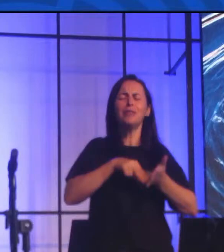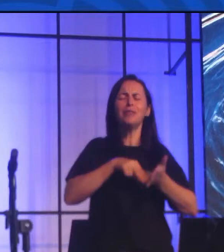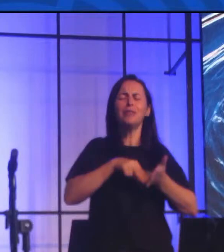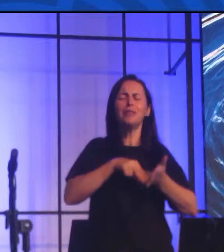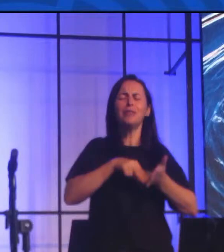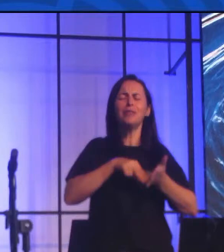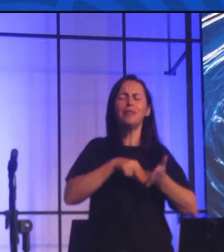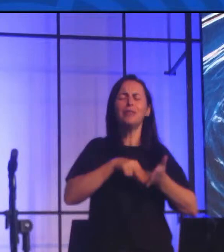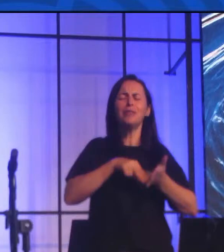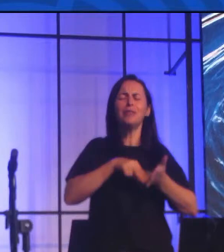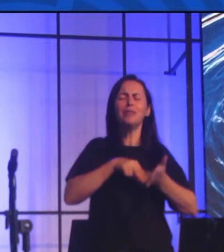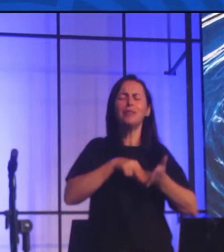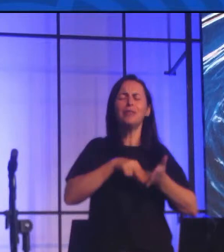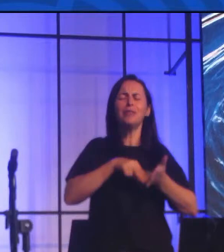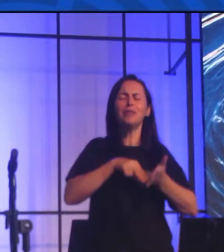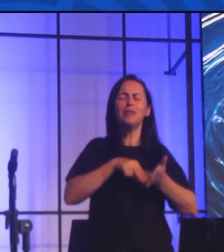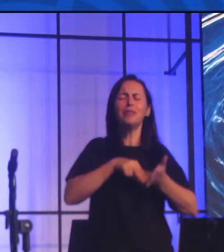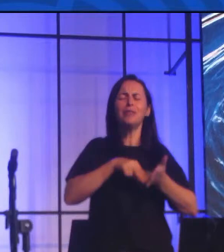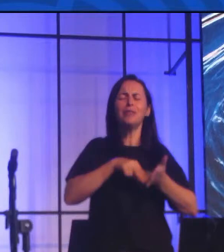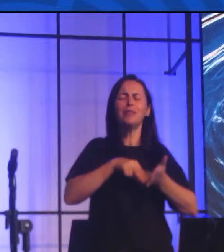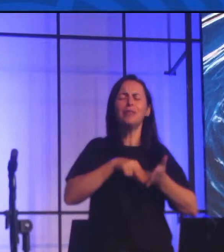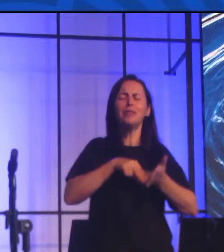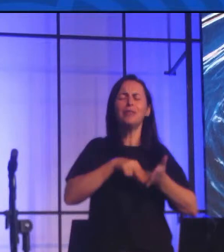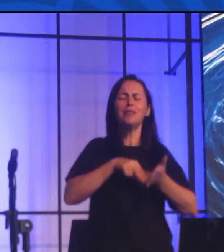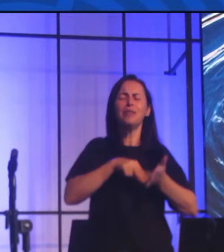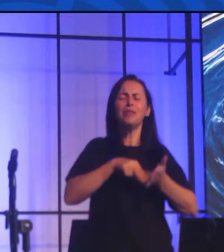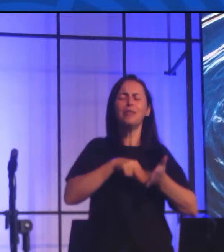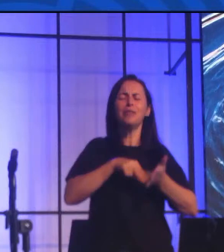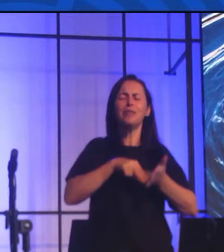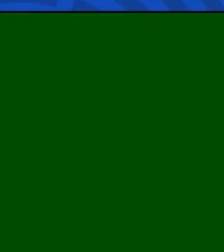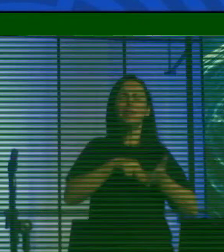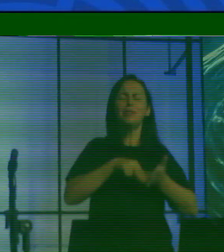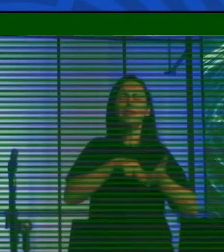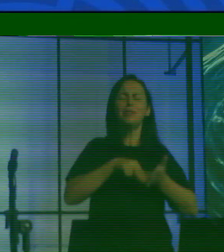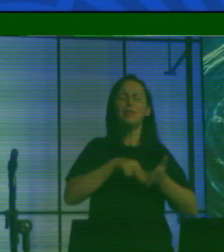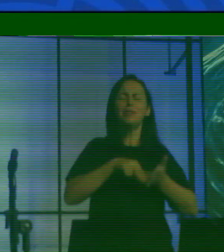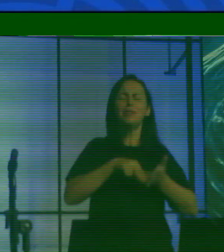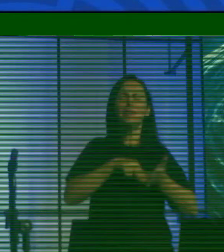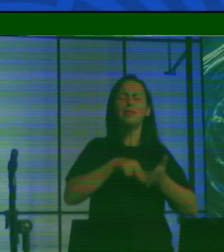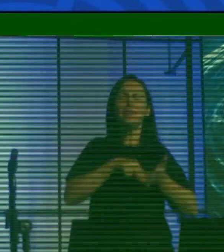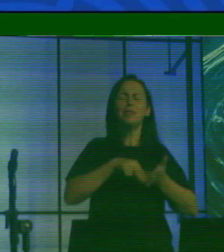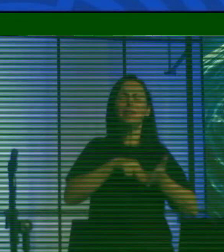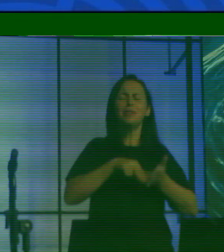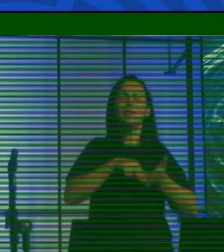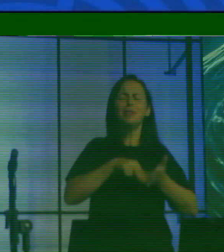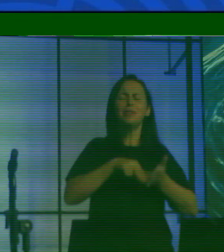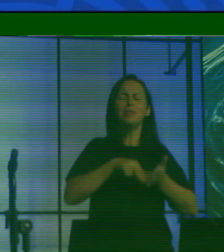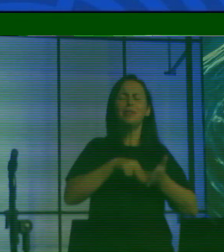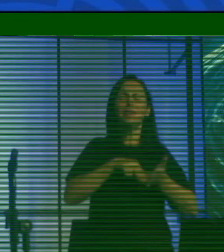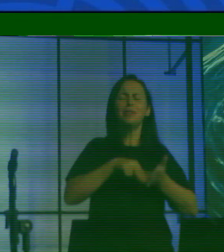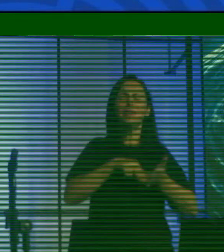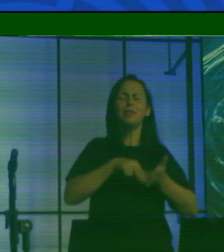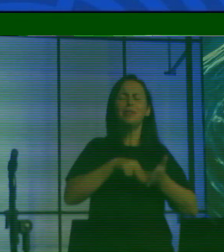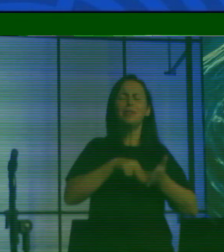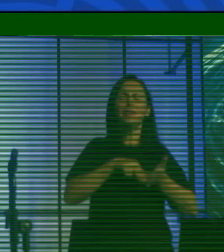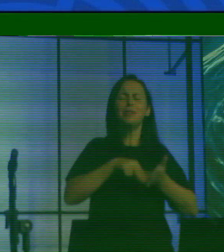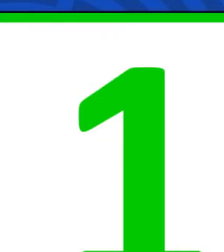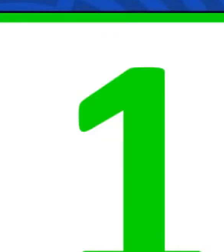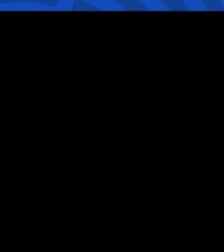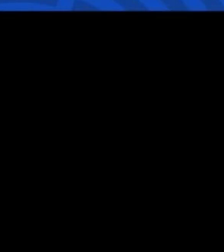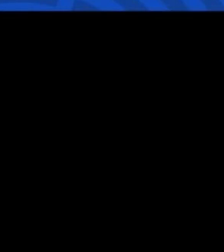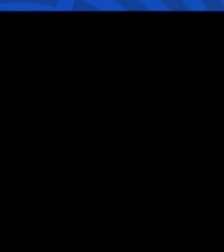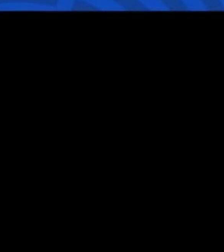presença. Porque quando as coisas saírem do controle, quando as coisas não saírem como nós pensamos, quando as coisas se